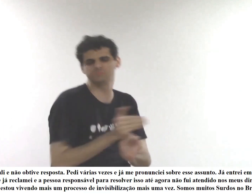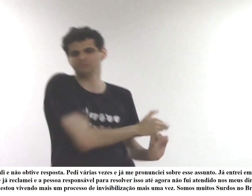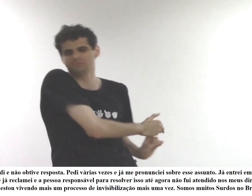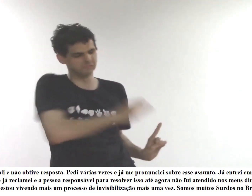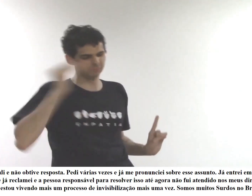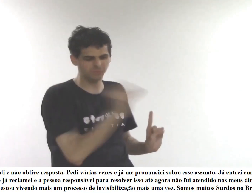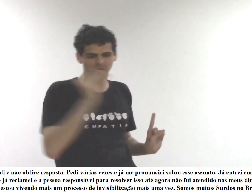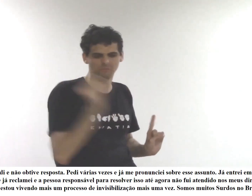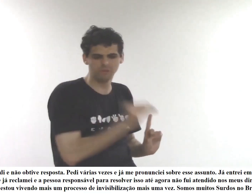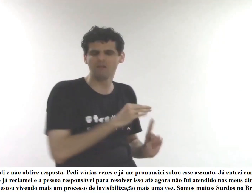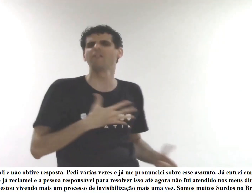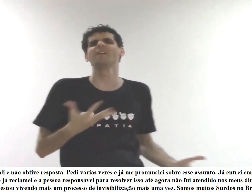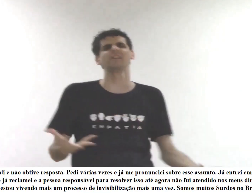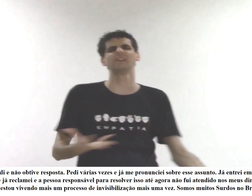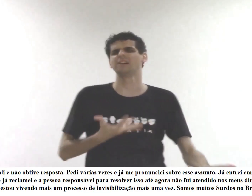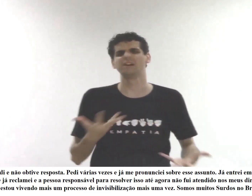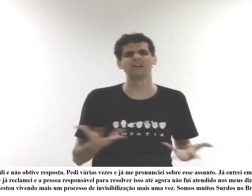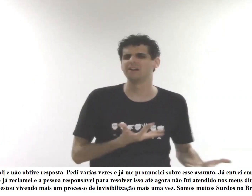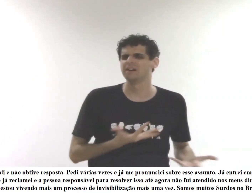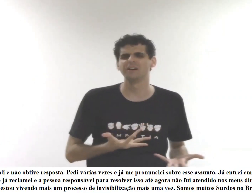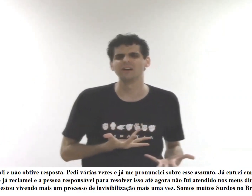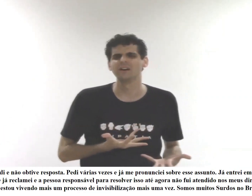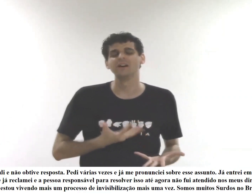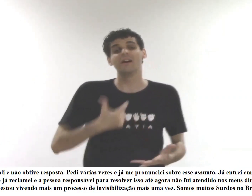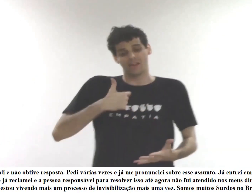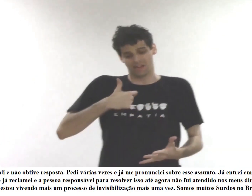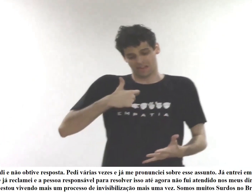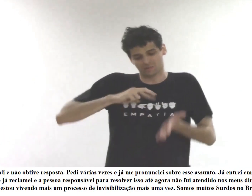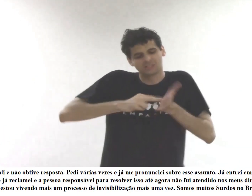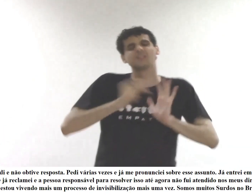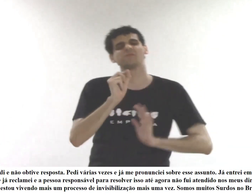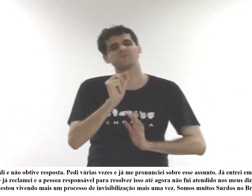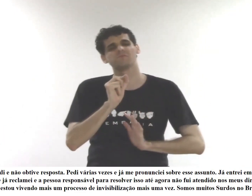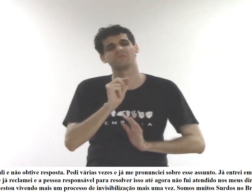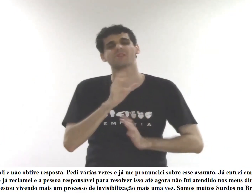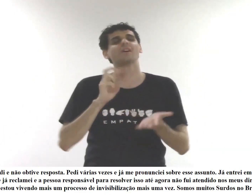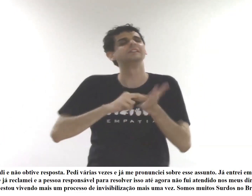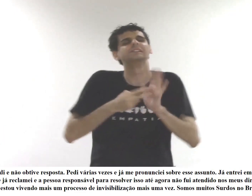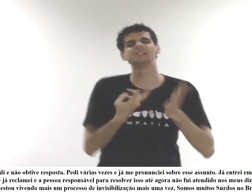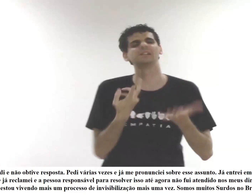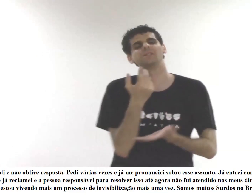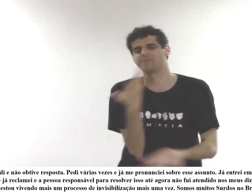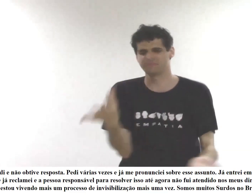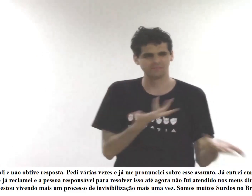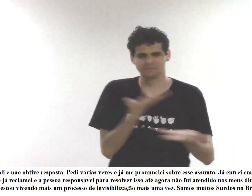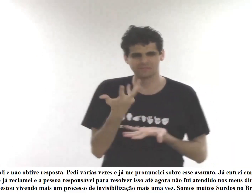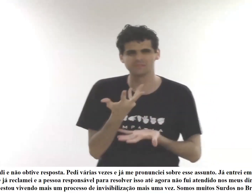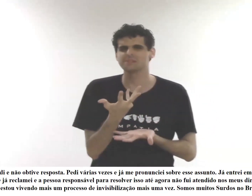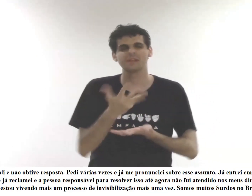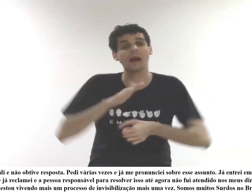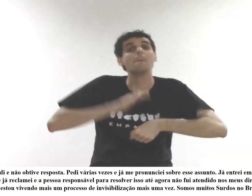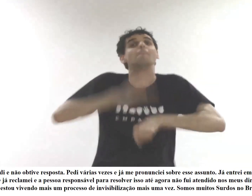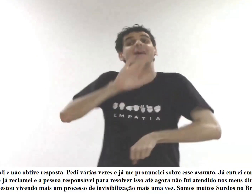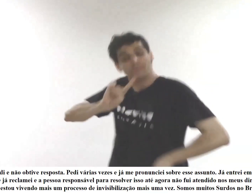isso. E até agora eu não fui atendido no meu direito. Parece que estou vivendo um processo de invisibilização mais uma